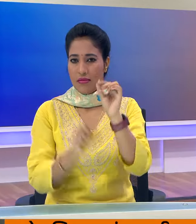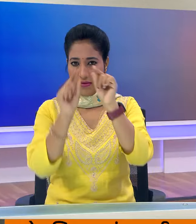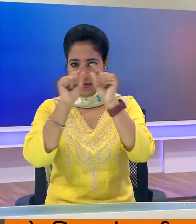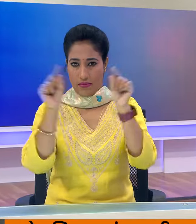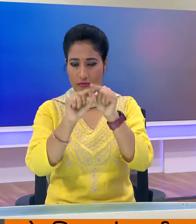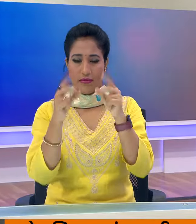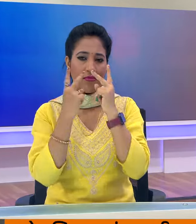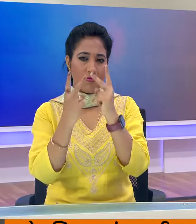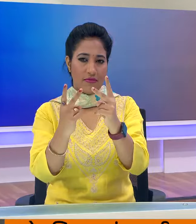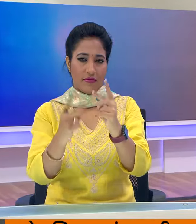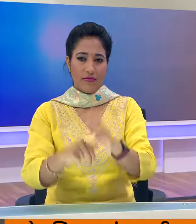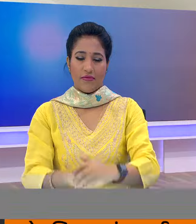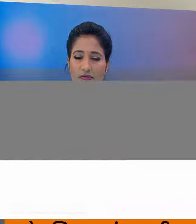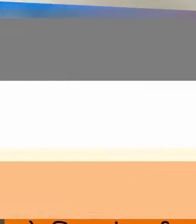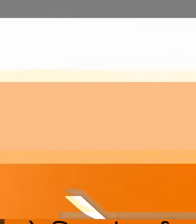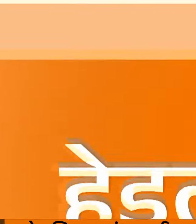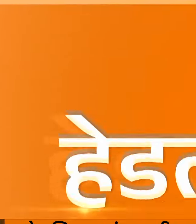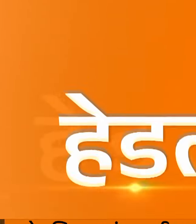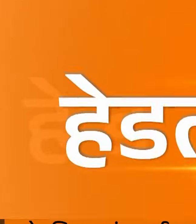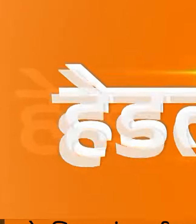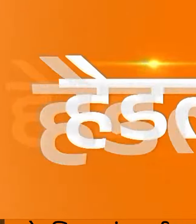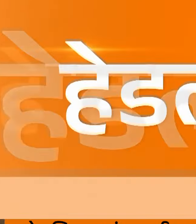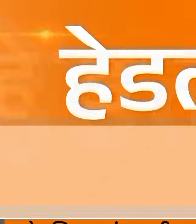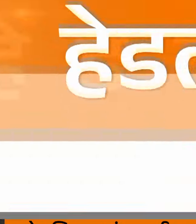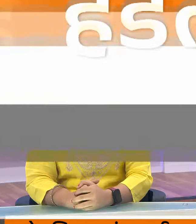हेडलाइंस पर नजर डालते हैं।